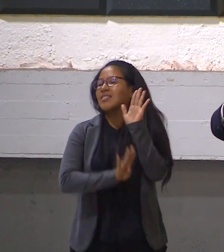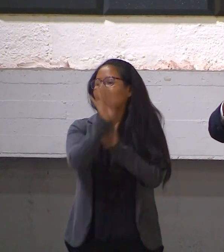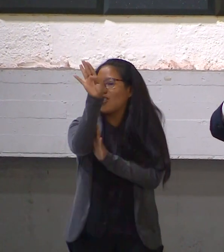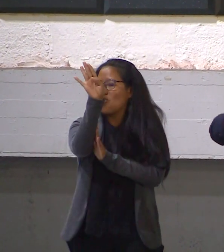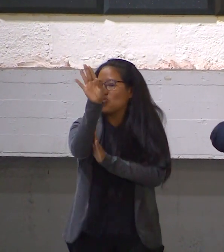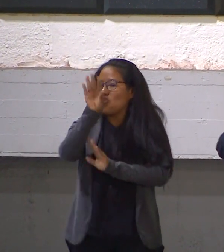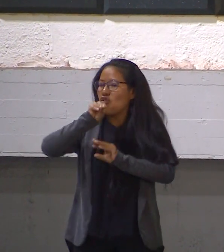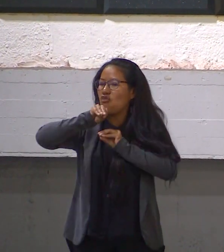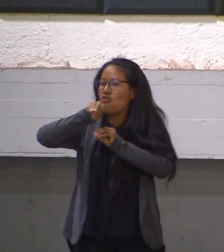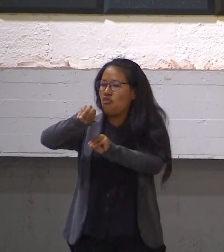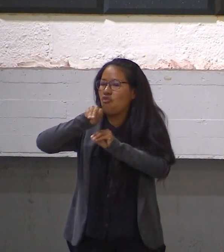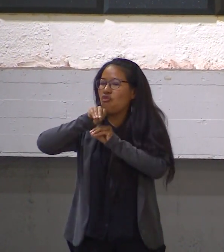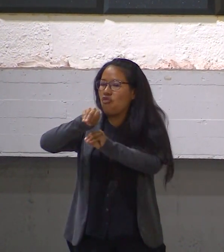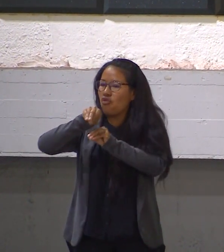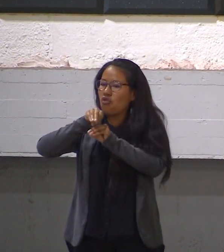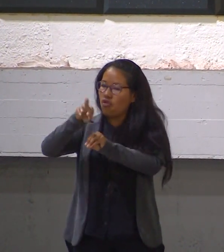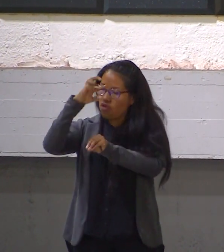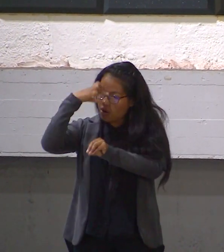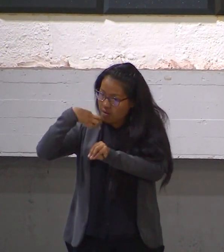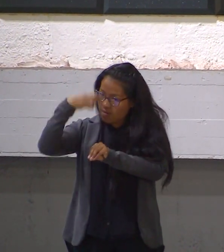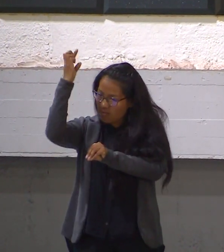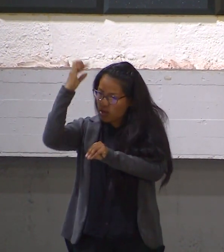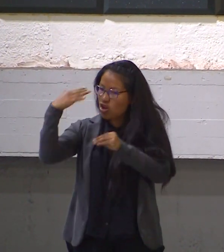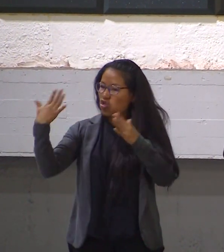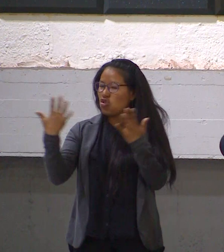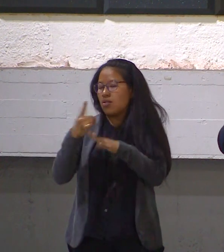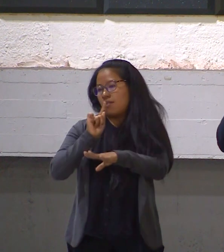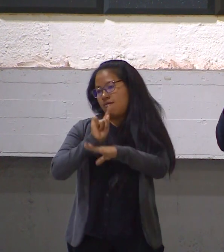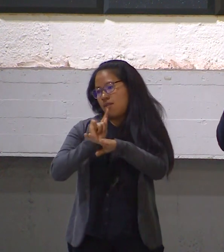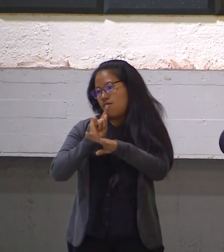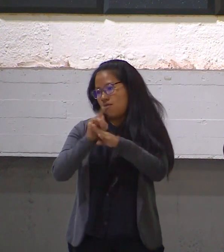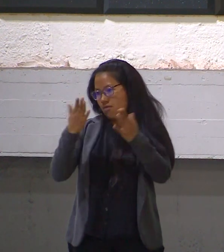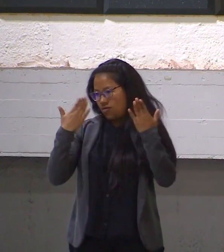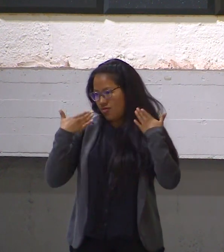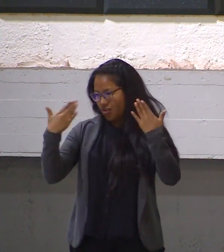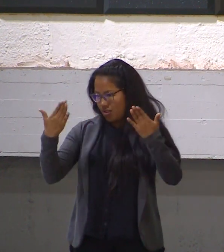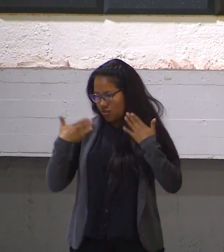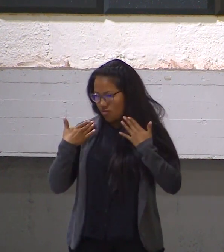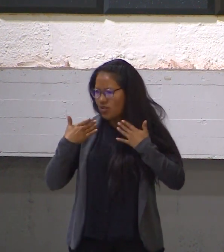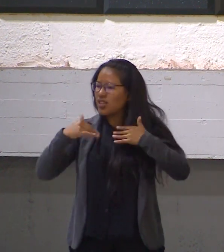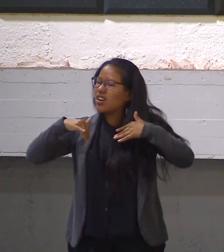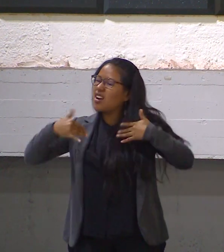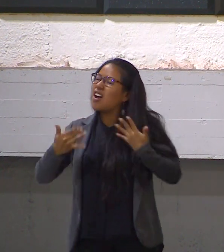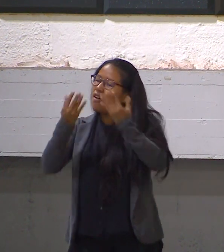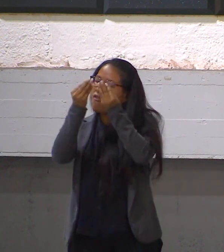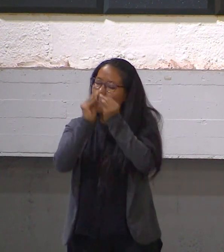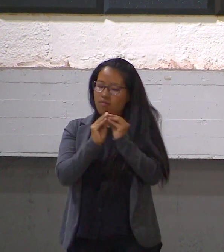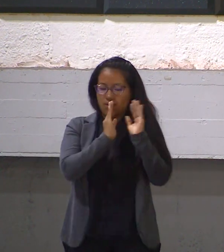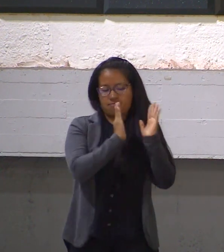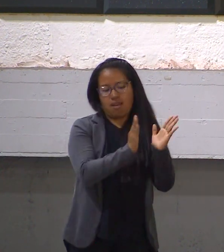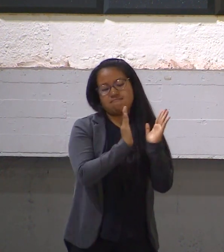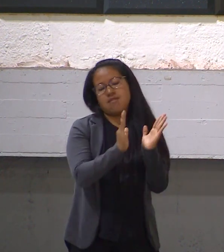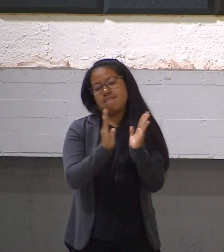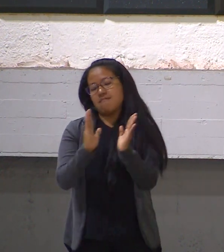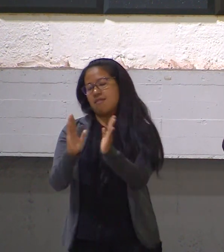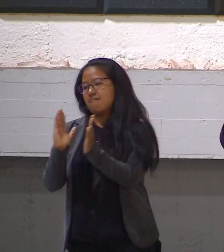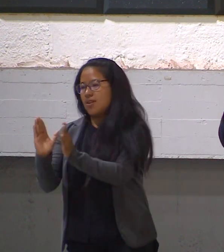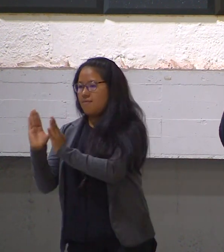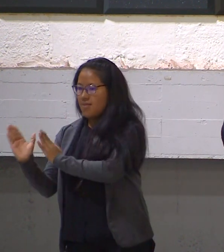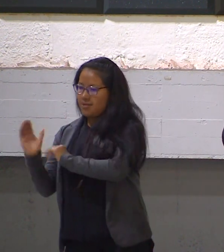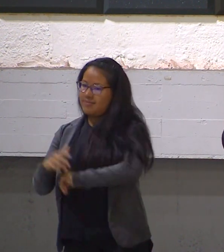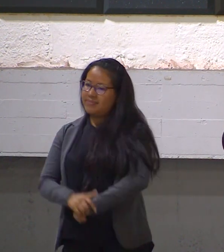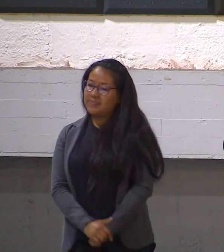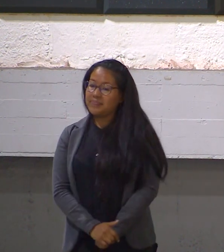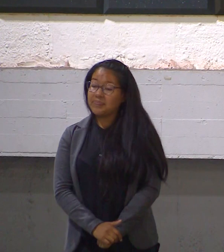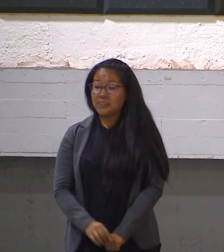profesional en la facultad de educación física a través de sus diferentes etapas y tenemos